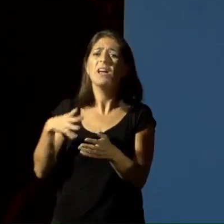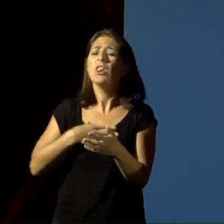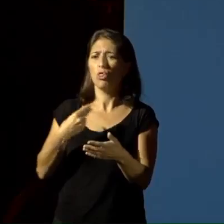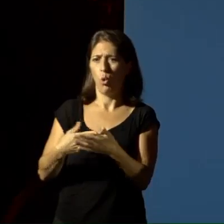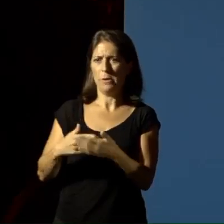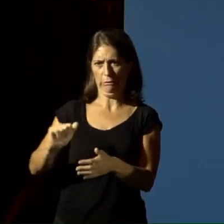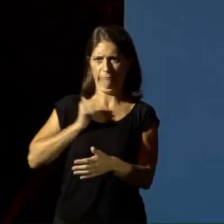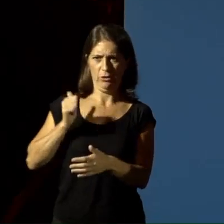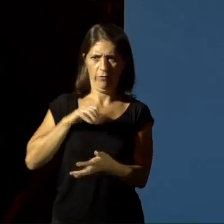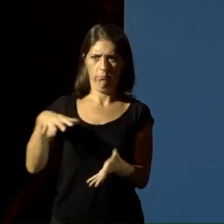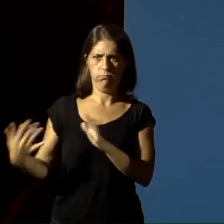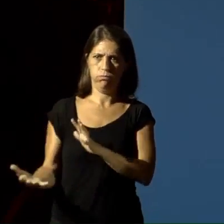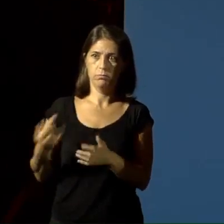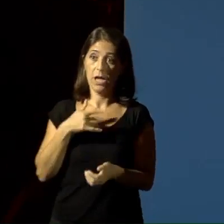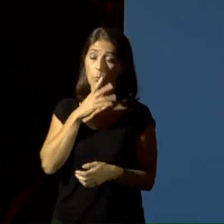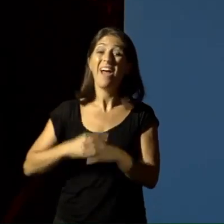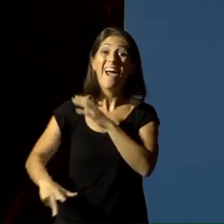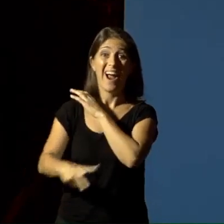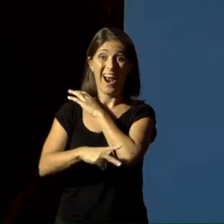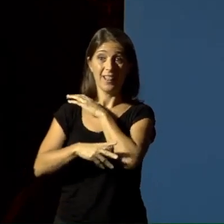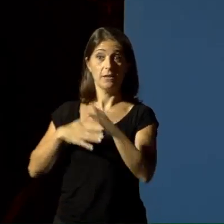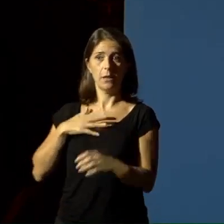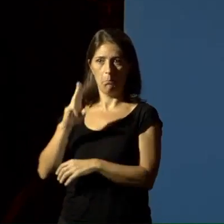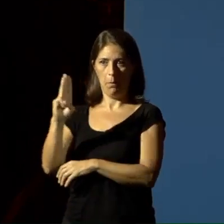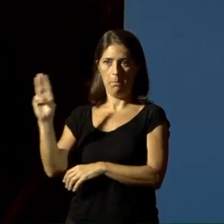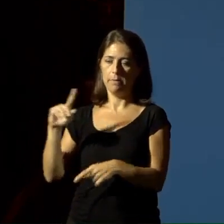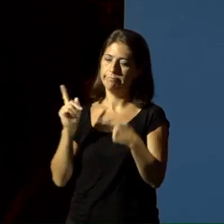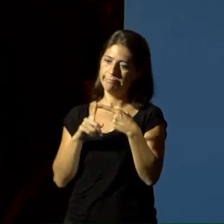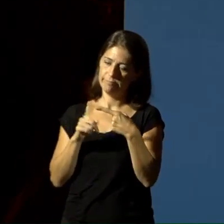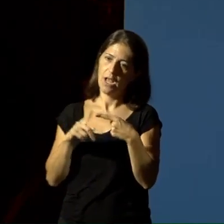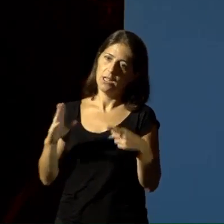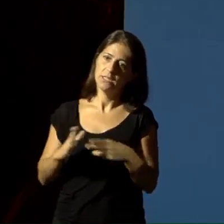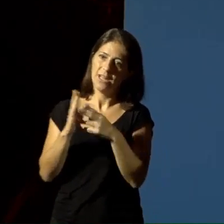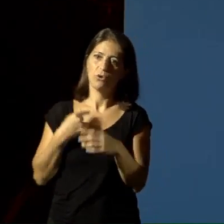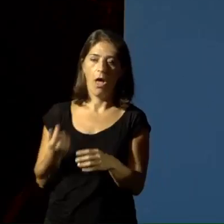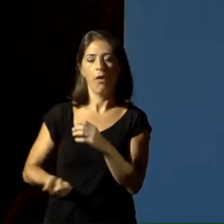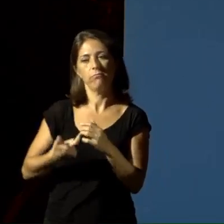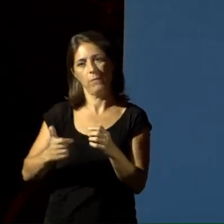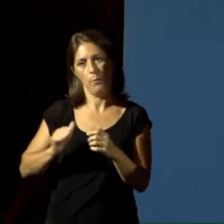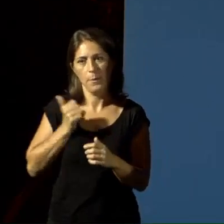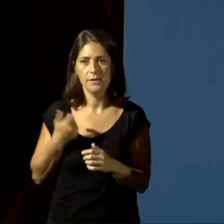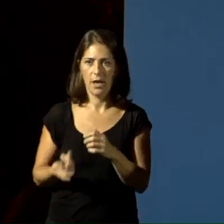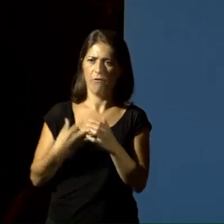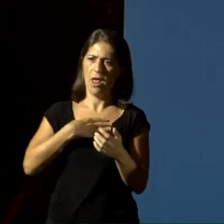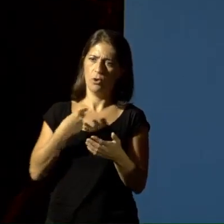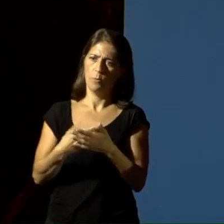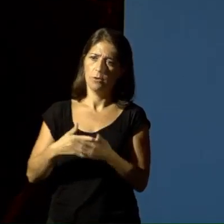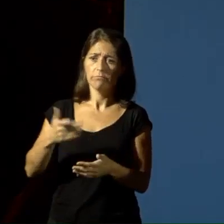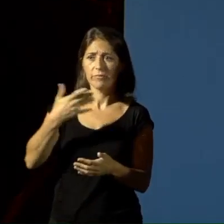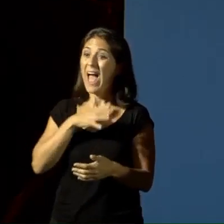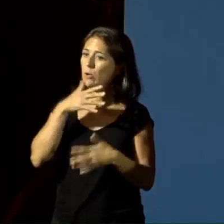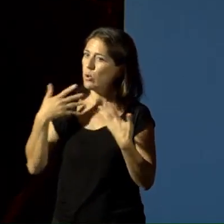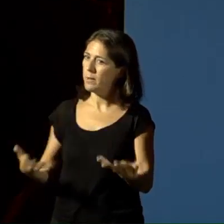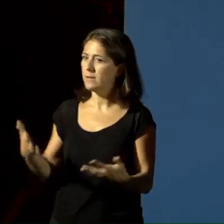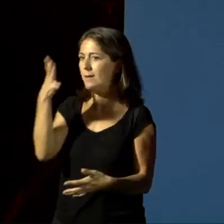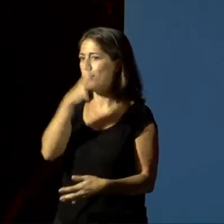documental. Alcaldes do Partido Popular. José Manuel Santos, prevaricación, tráfico de influencias e falsedade documental. Estado procesal.